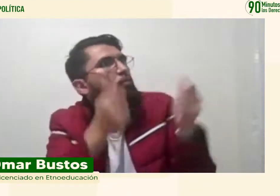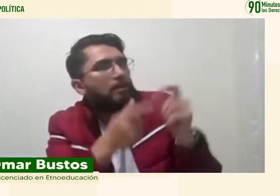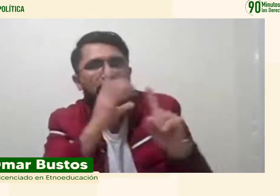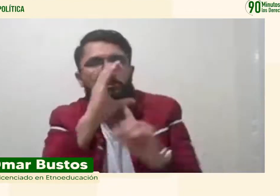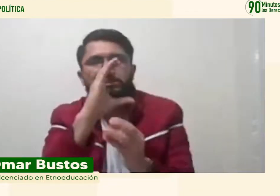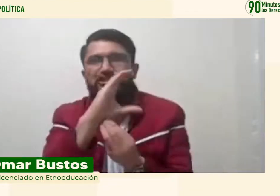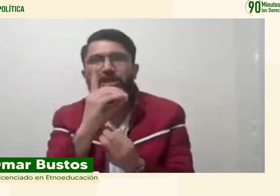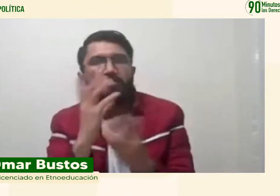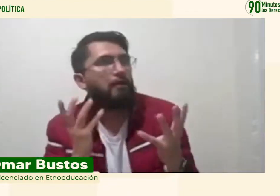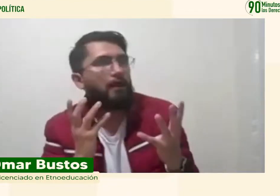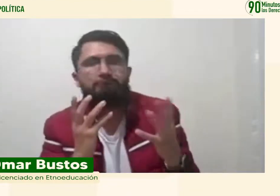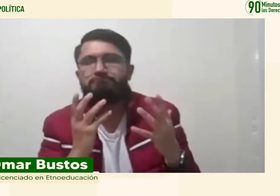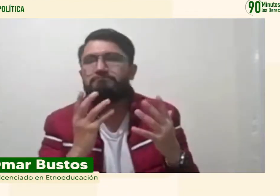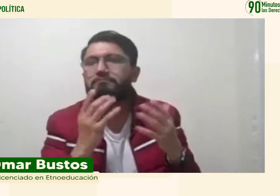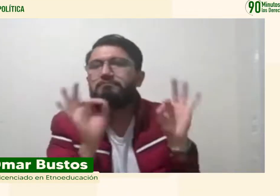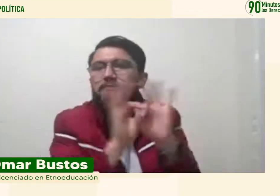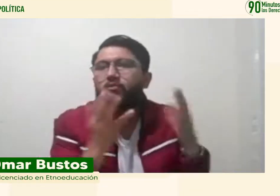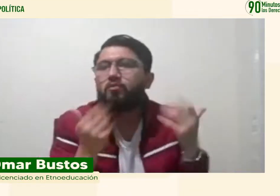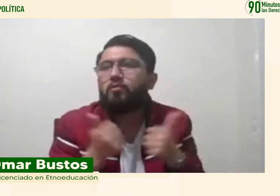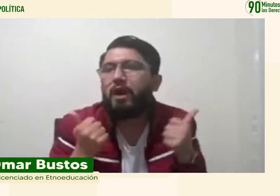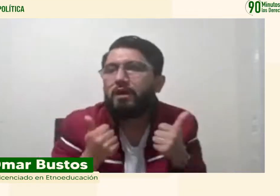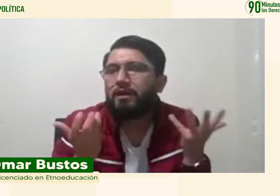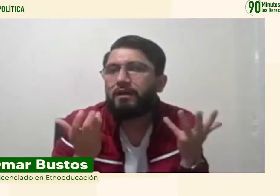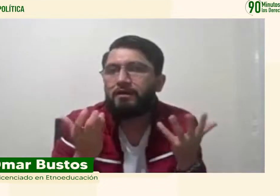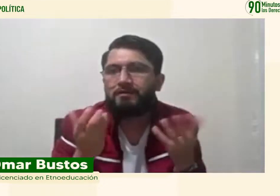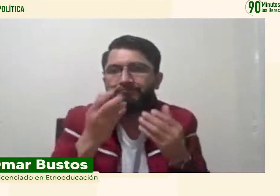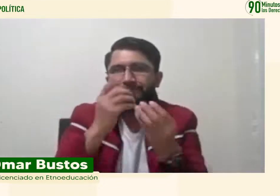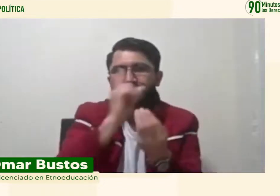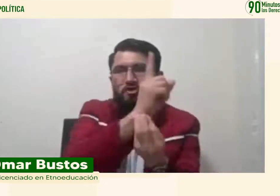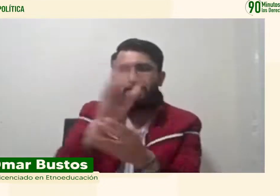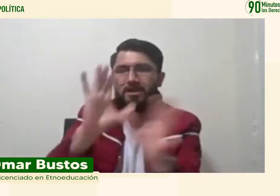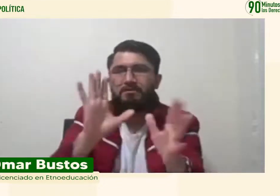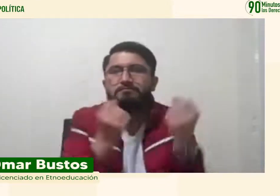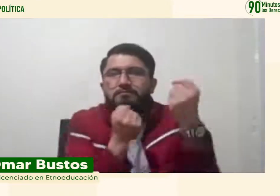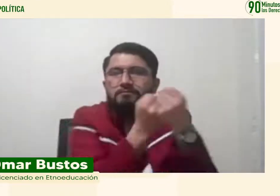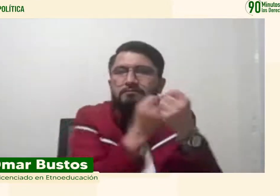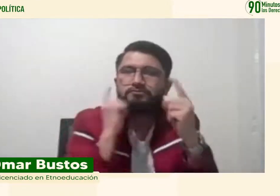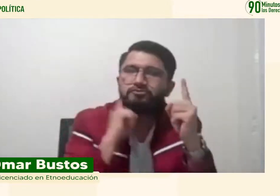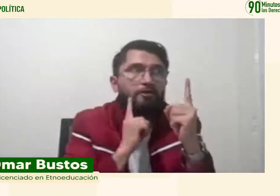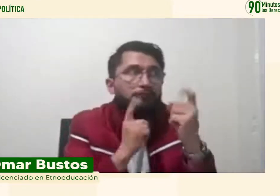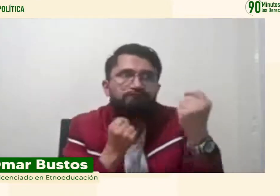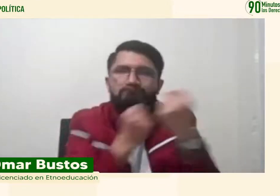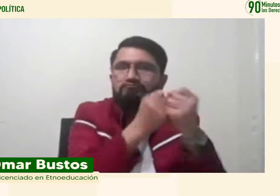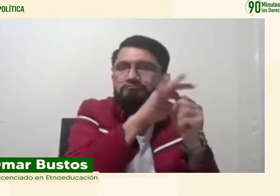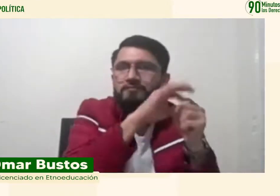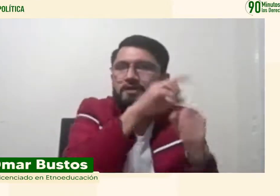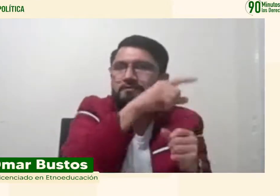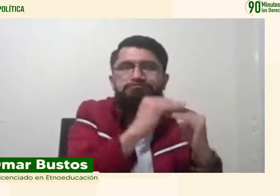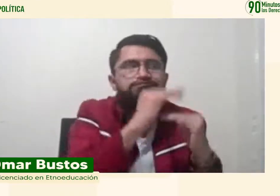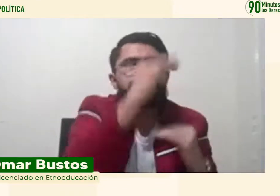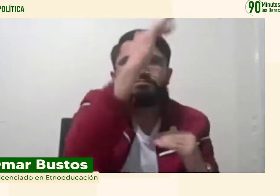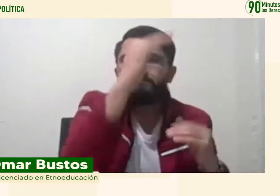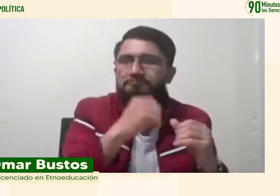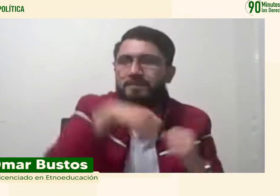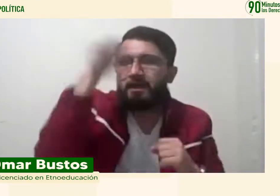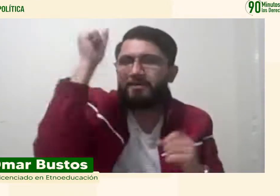histórico petro o centro democrático pero nos alguno de éstos partidos que apoyen a las personas sordas o que las